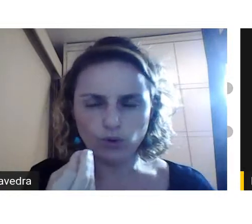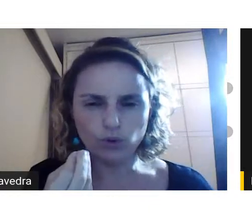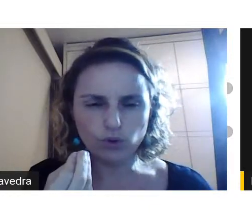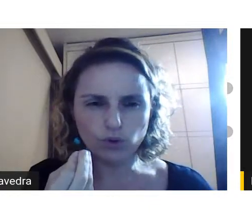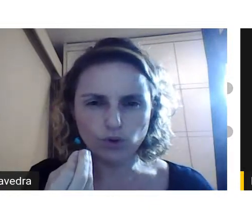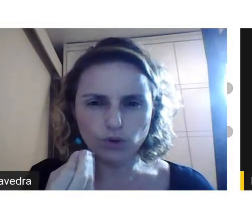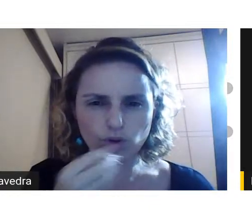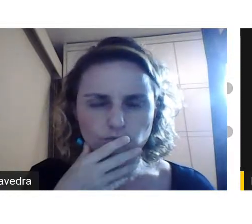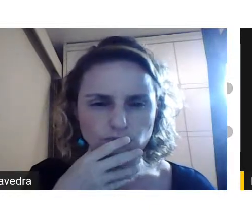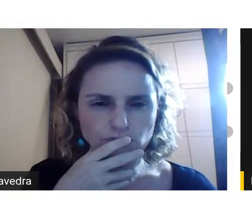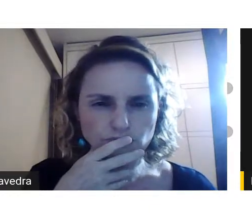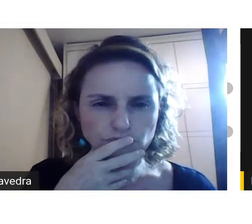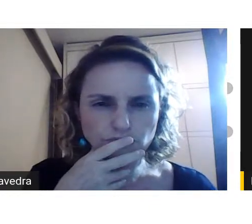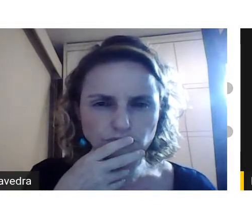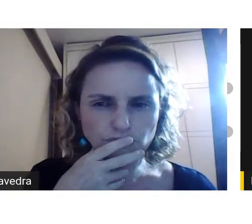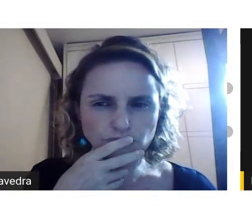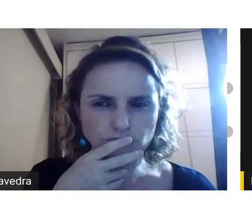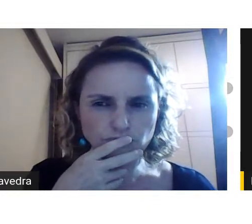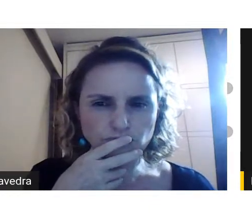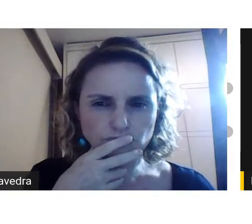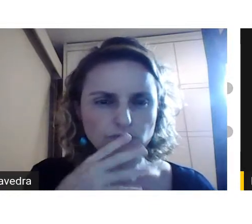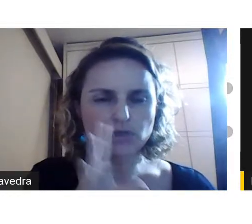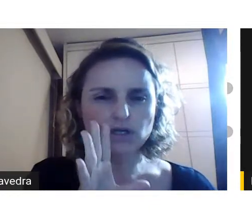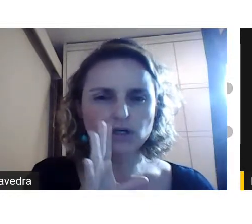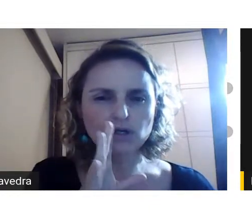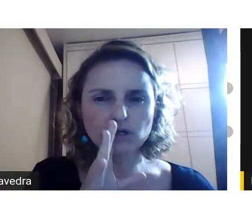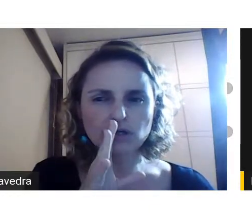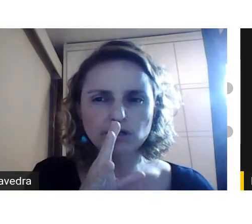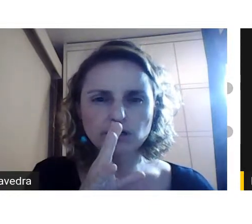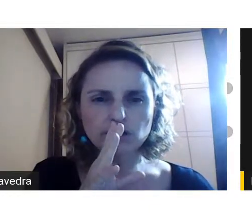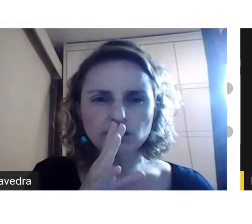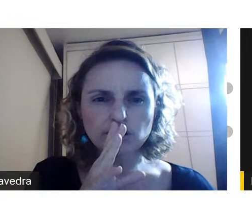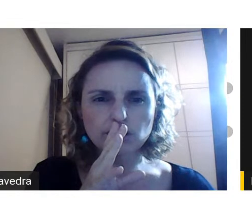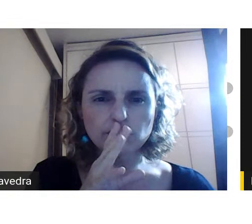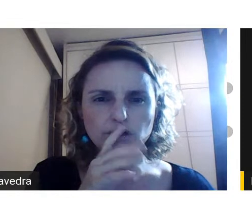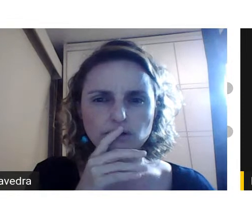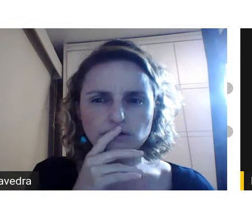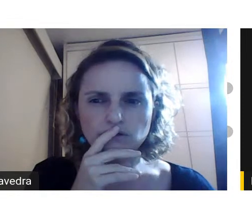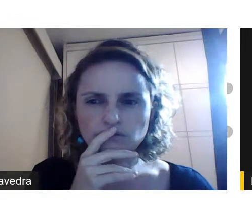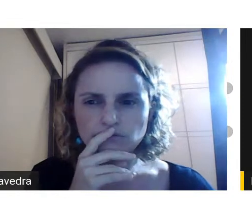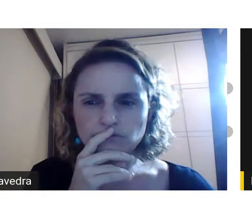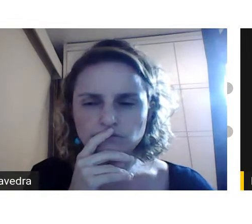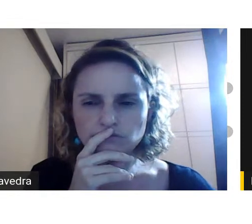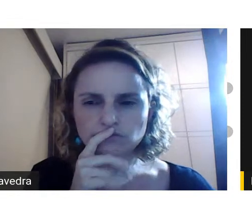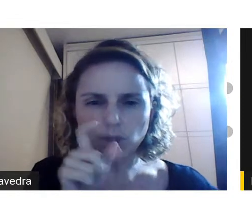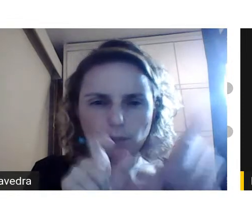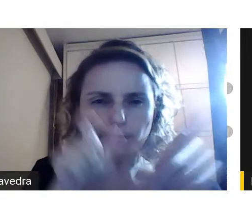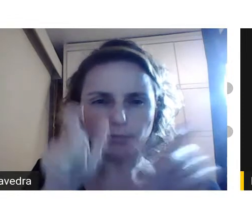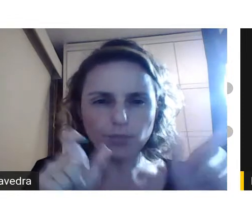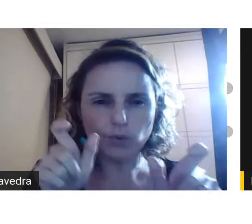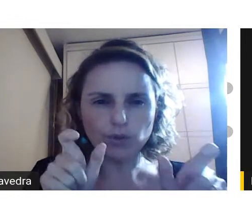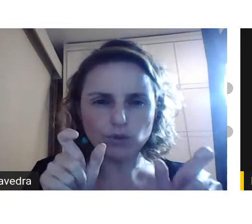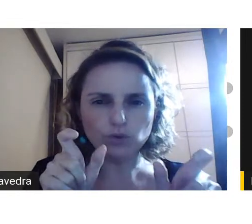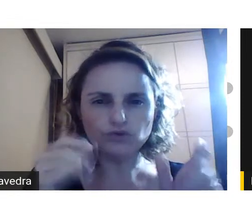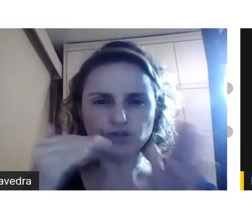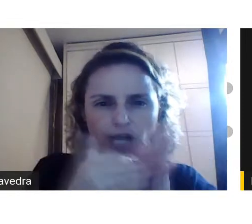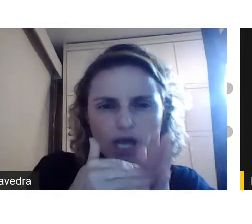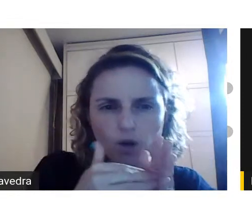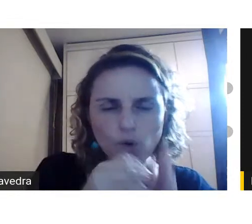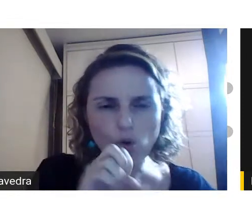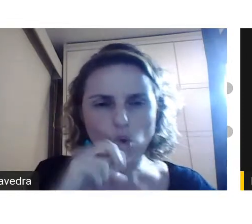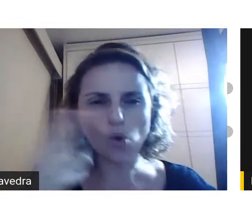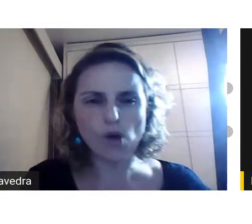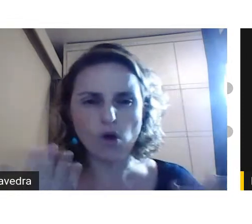Olá eu gostaria de fazer uma pergunta o debate vai ser agora tem alguma pergunta ou vamos deixar para o final